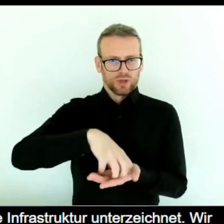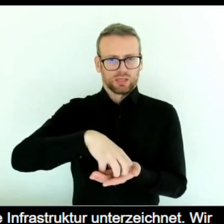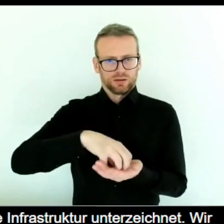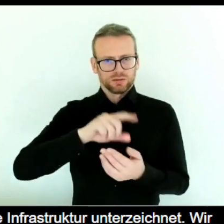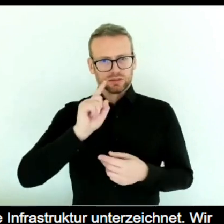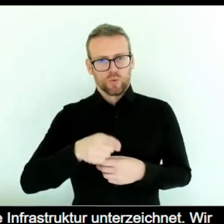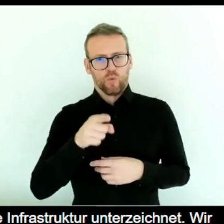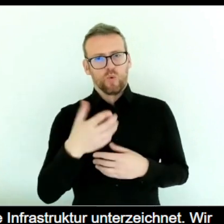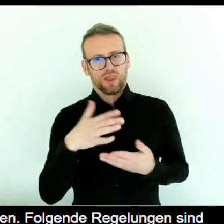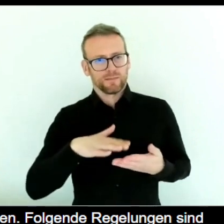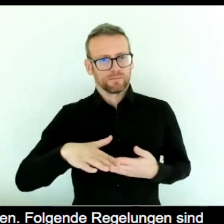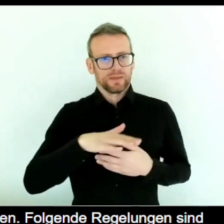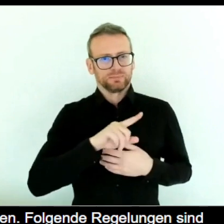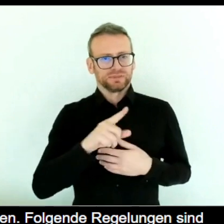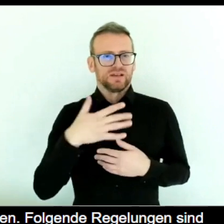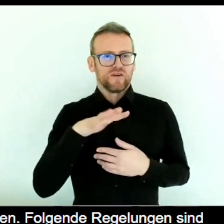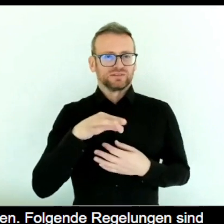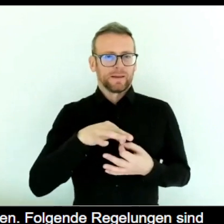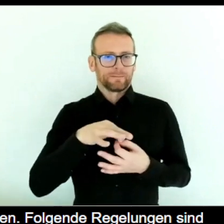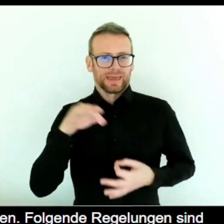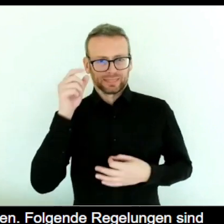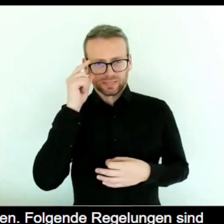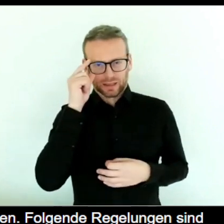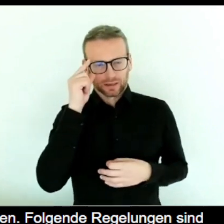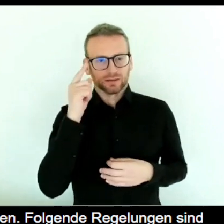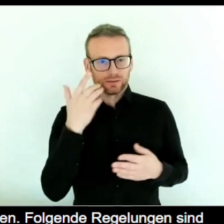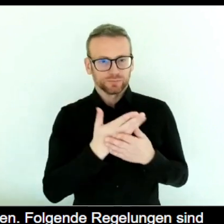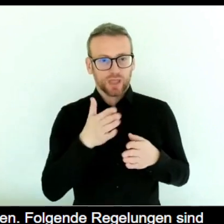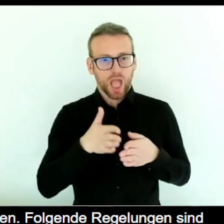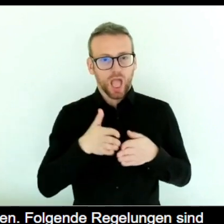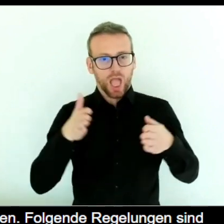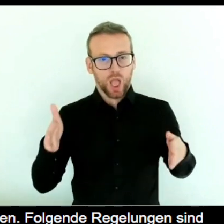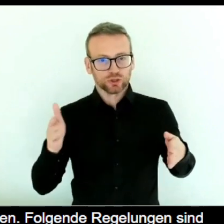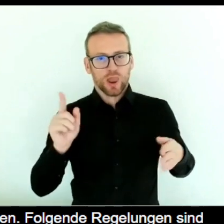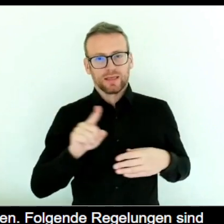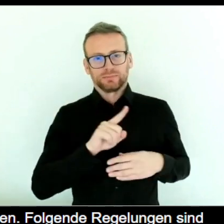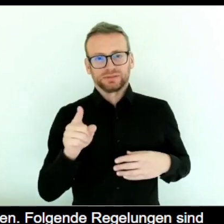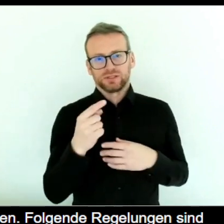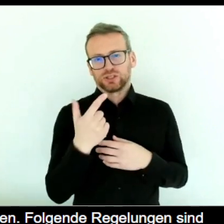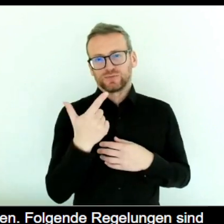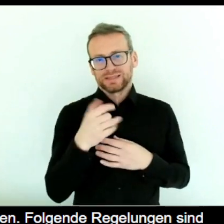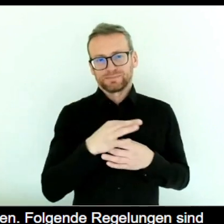baugenehmigungspflichtig sind, wollen wir eine sogenannte Genehmigungsfiktion einführen. Das heißt, dass ein Mast